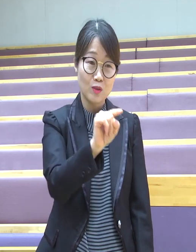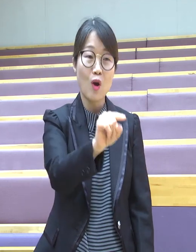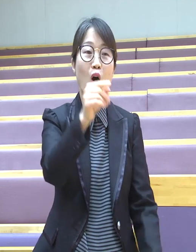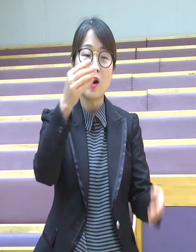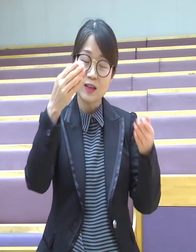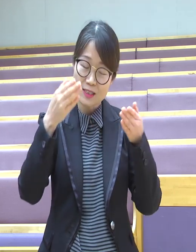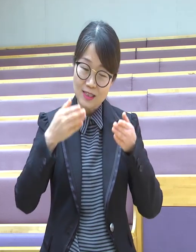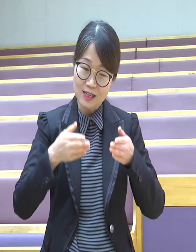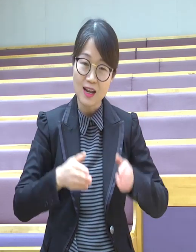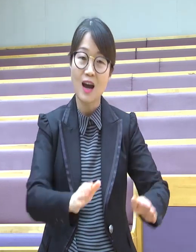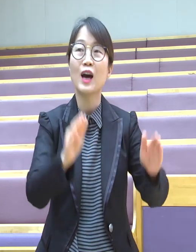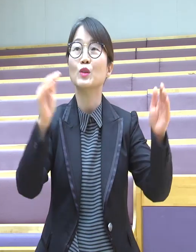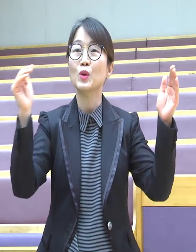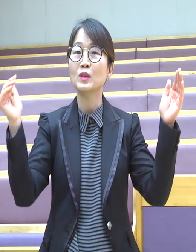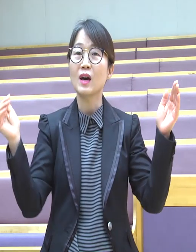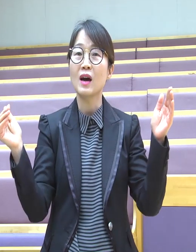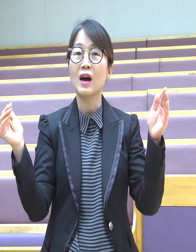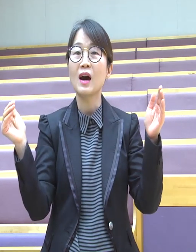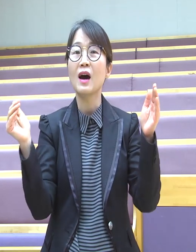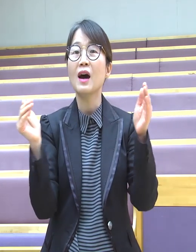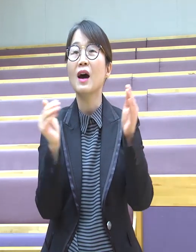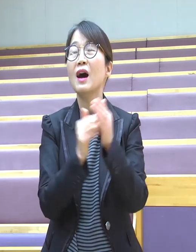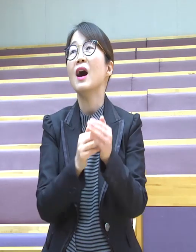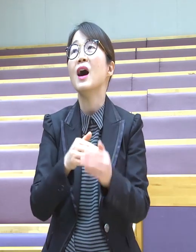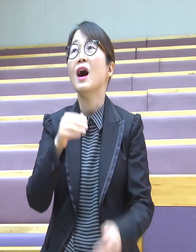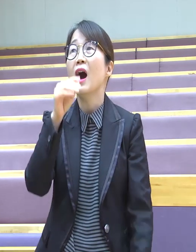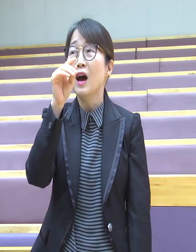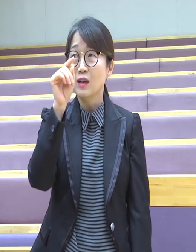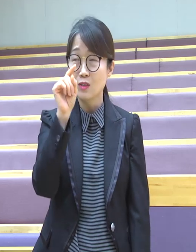오늘날 내가 너를